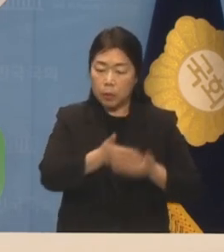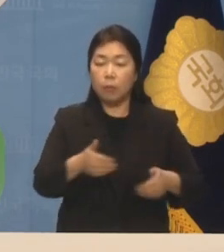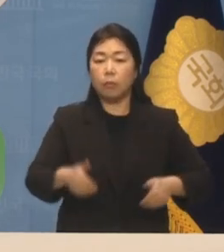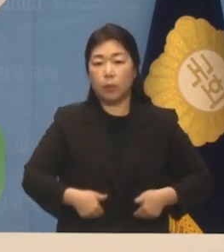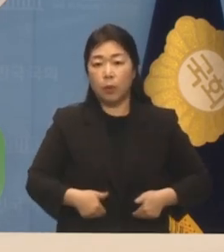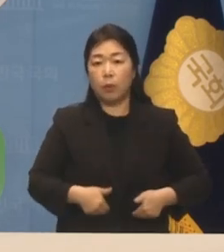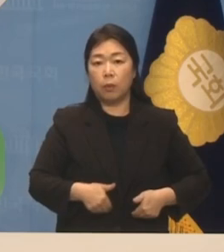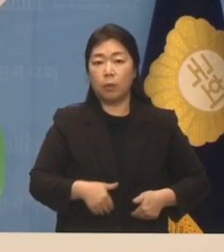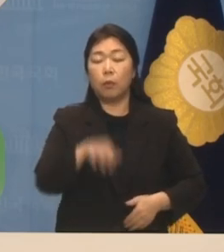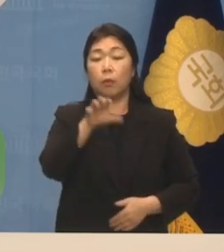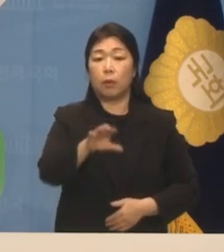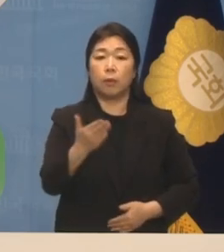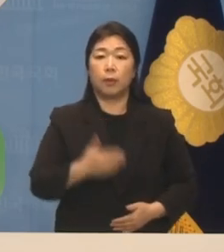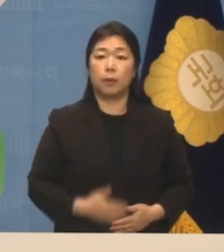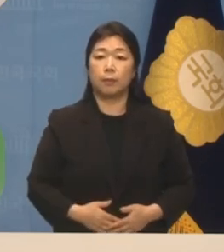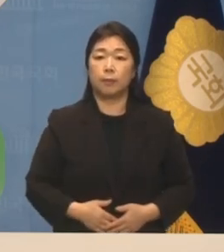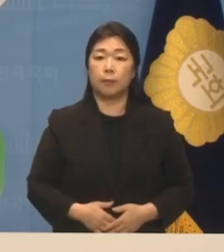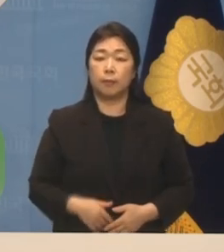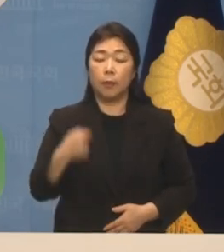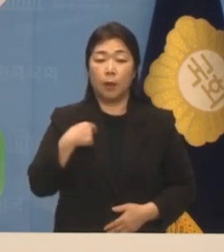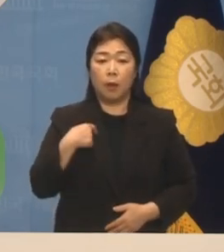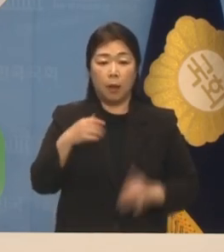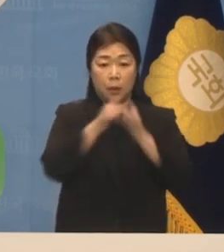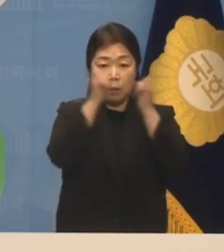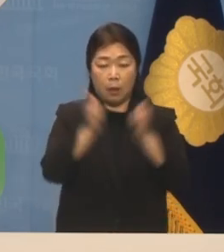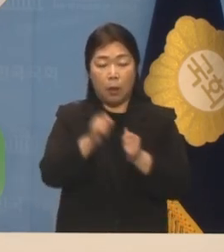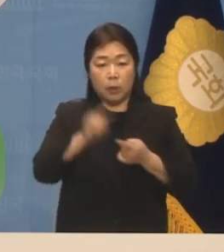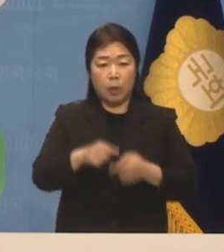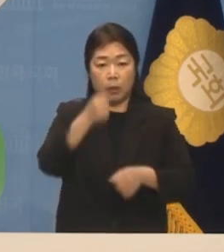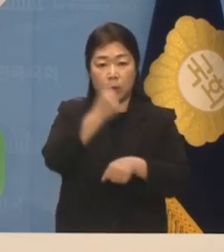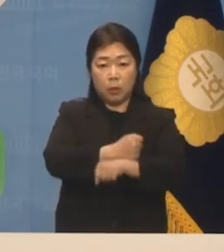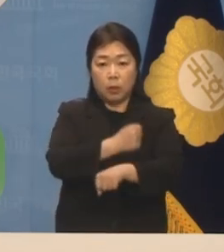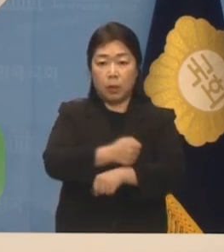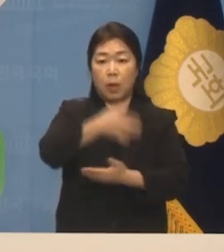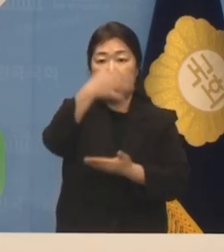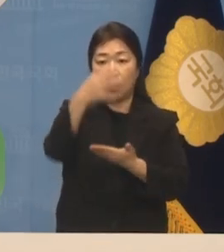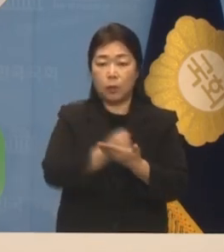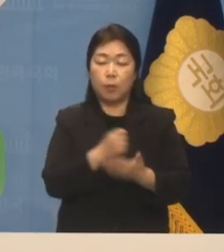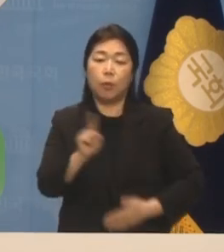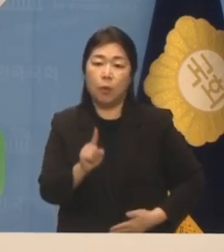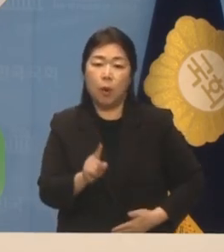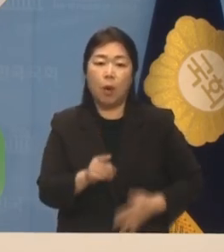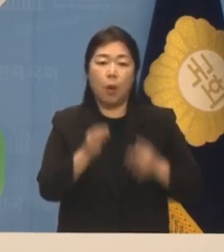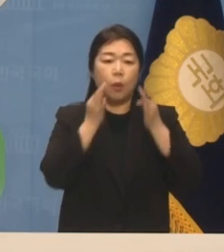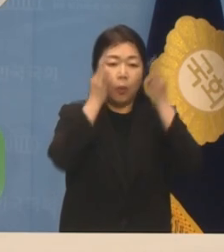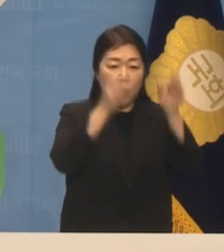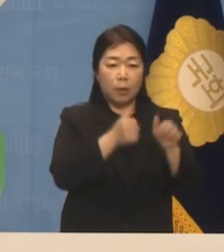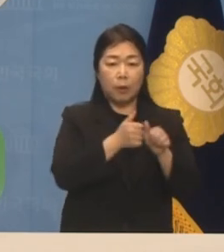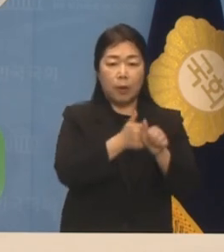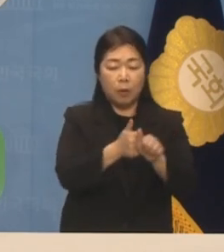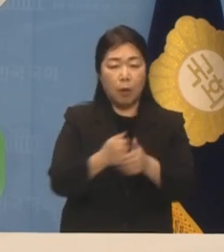제가 이룬 작은 사회적 성취가 있다면 그것은 노력한 만큼